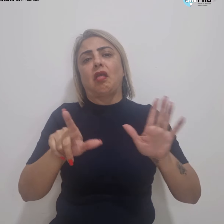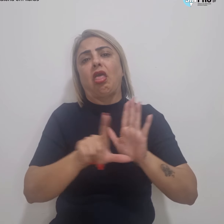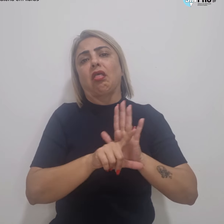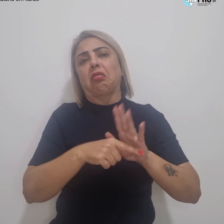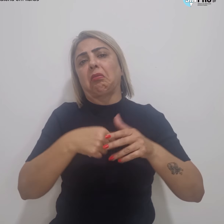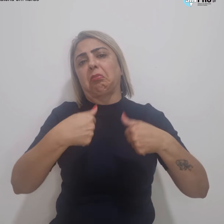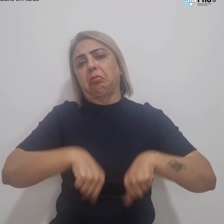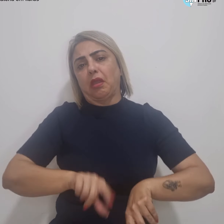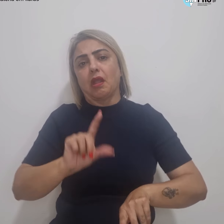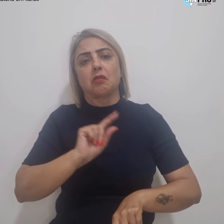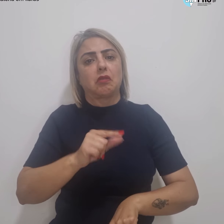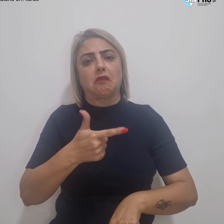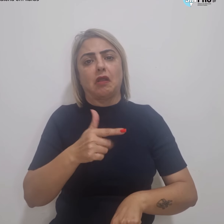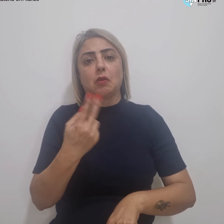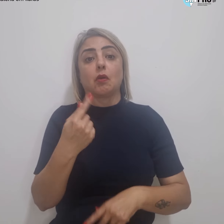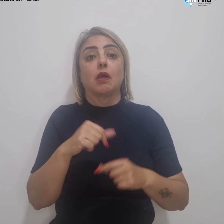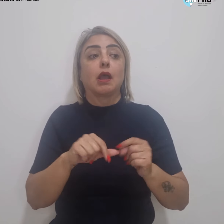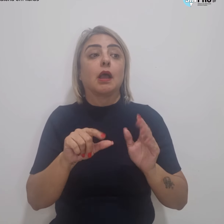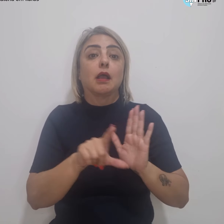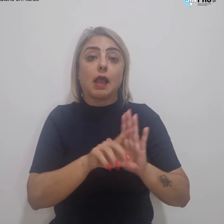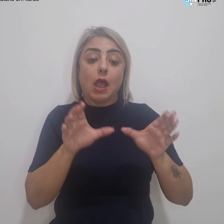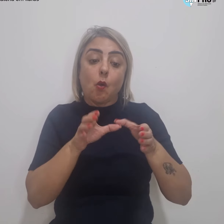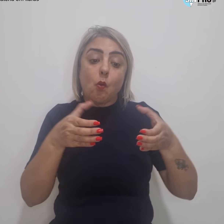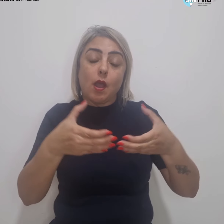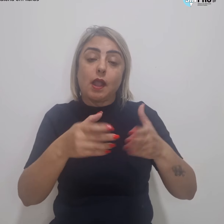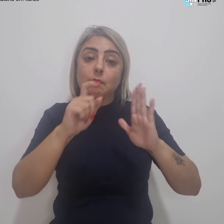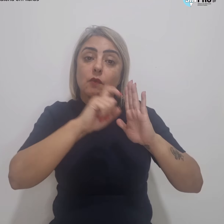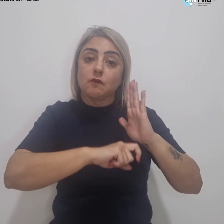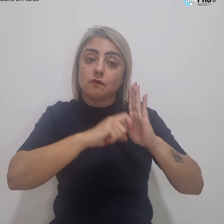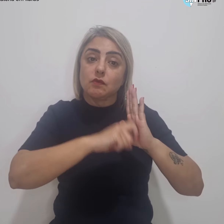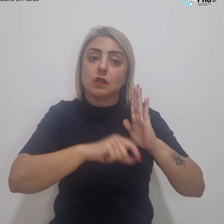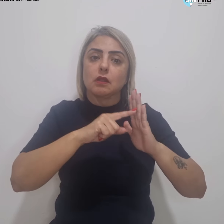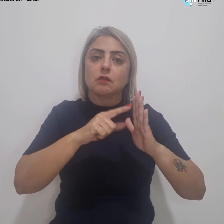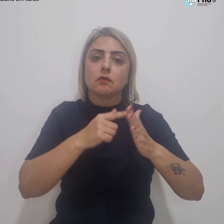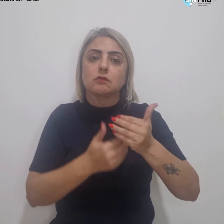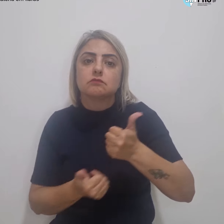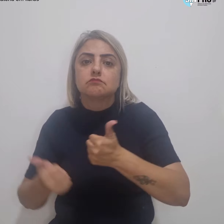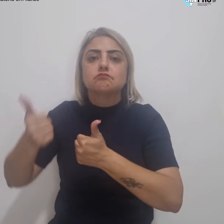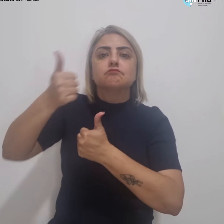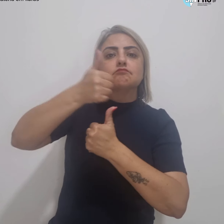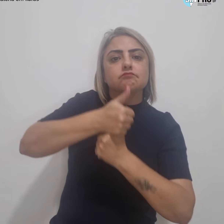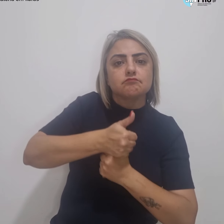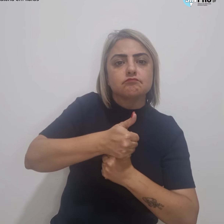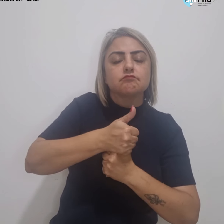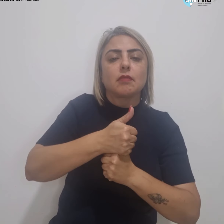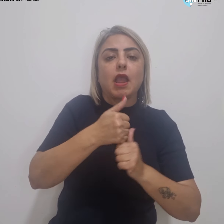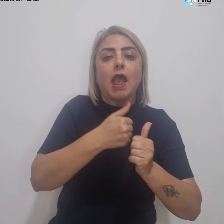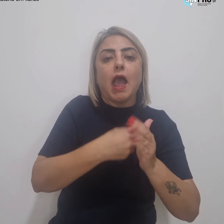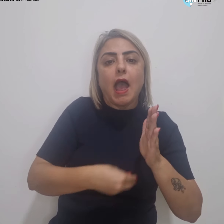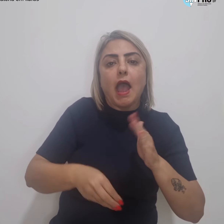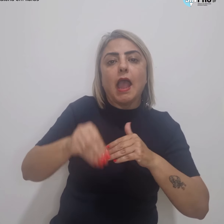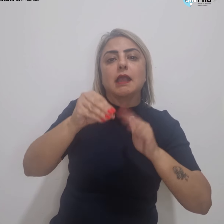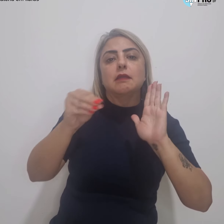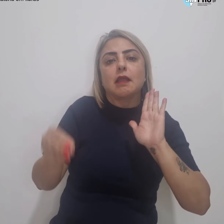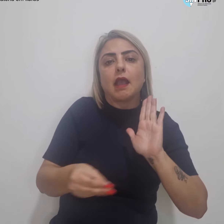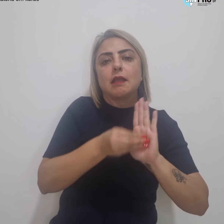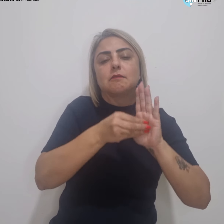Até porque o arcabouço fiscal substituiu a Emenda Constitucional 95,